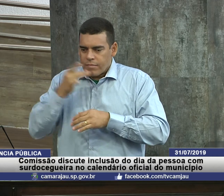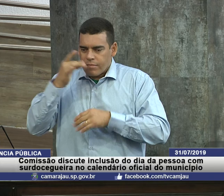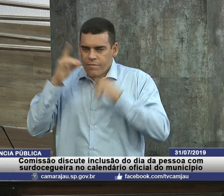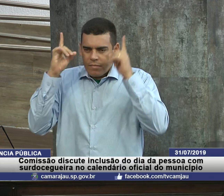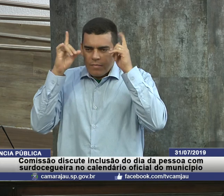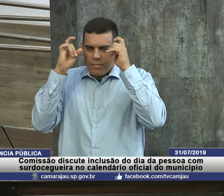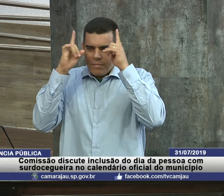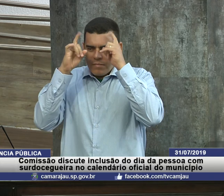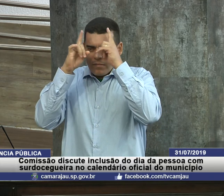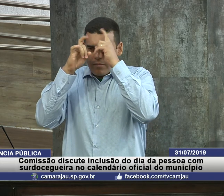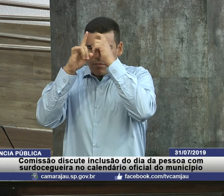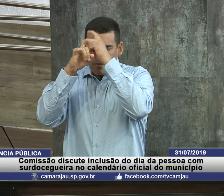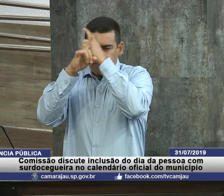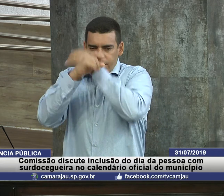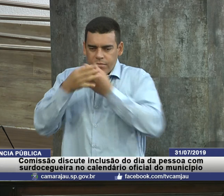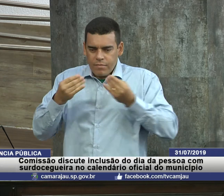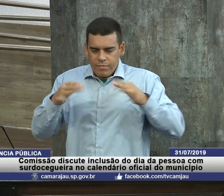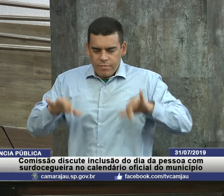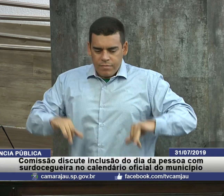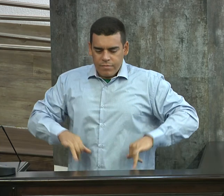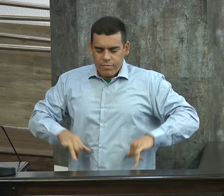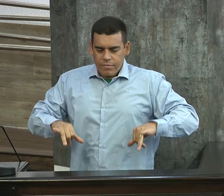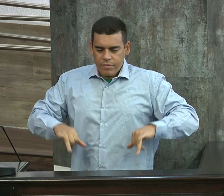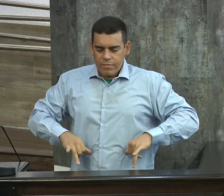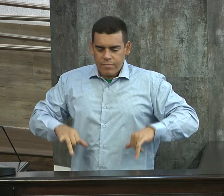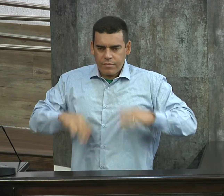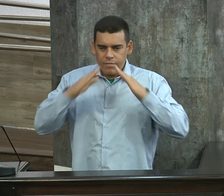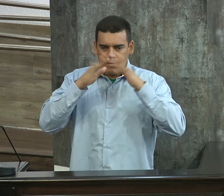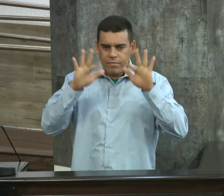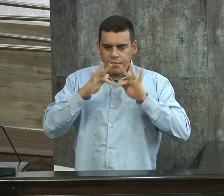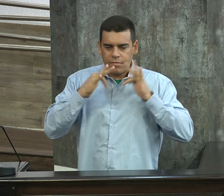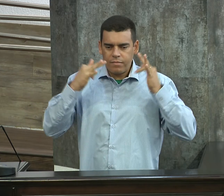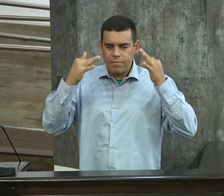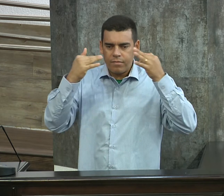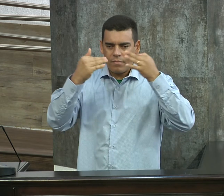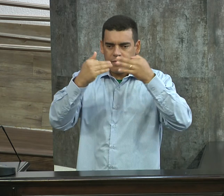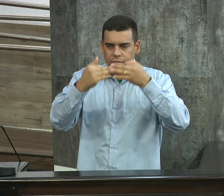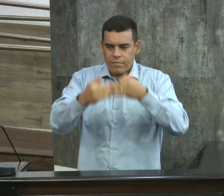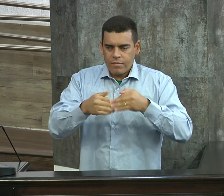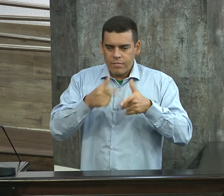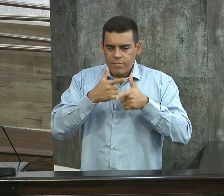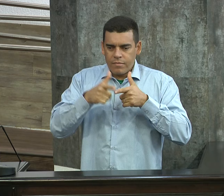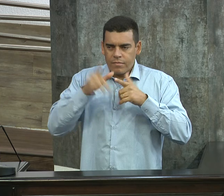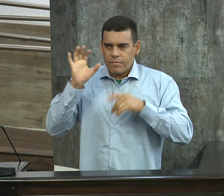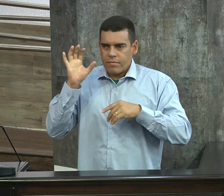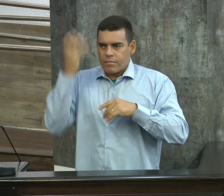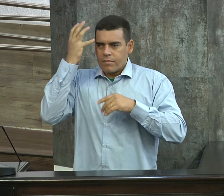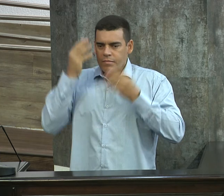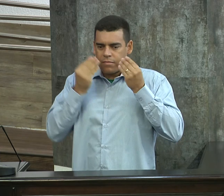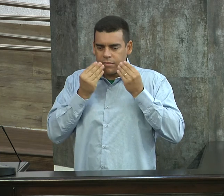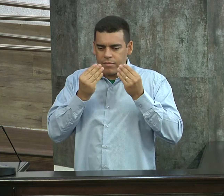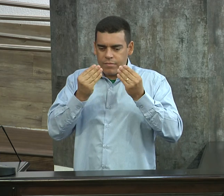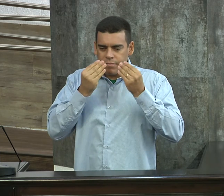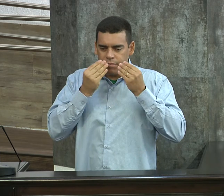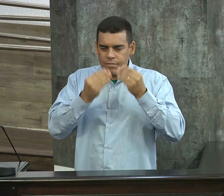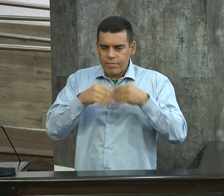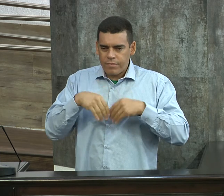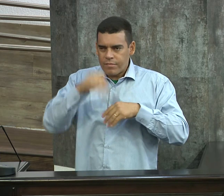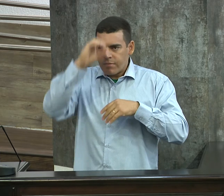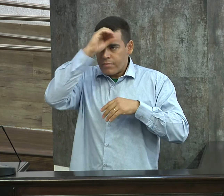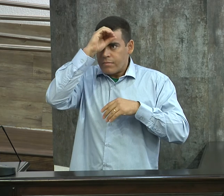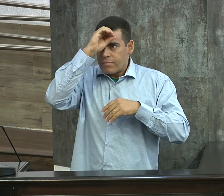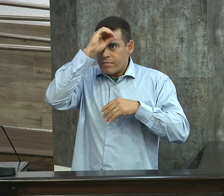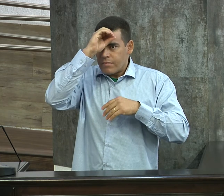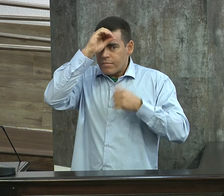sinalizar e não me deixavam sinalizar na escola. Não era um espaço que era bom de estar, era um espaço muito sofrido